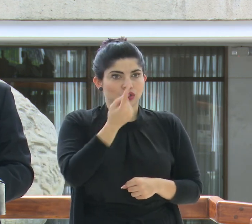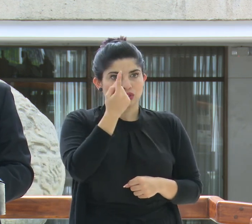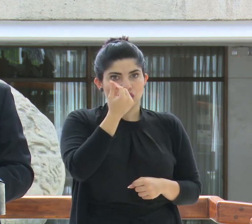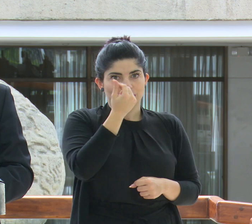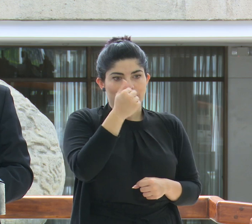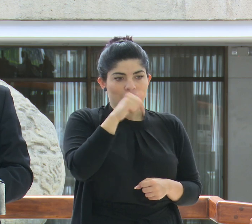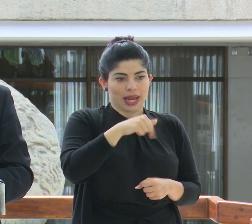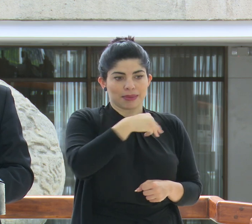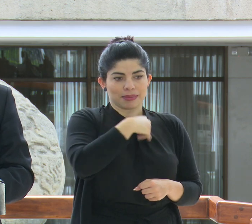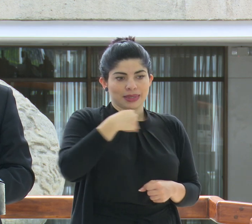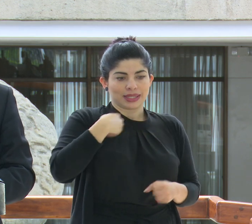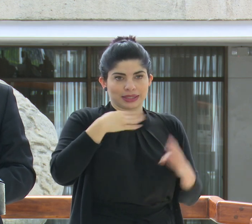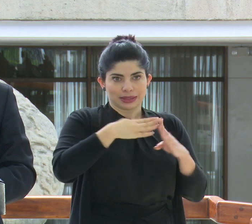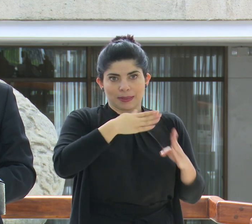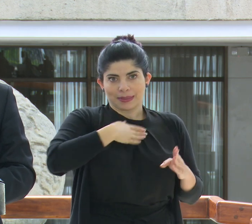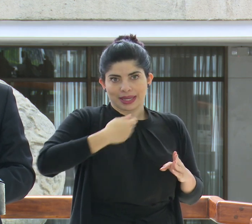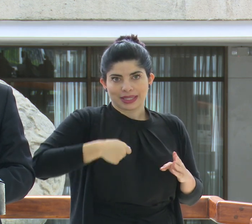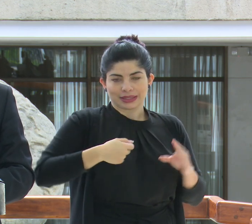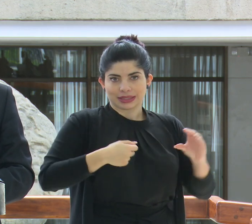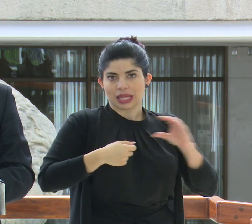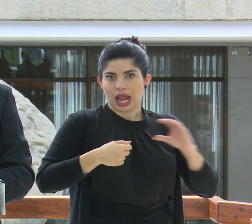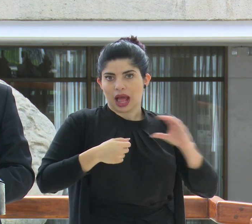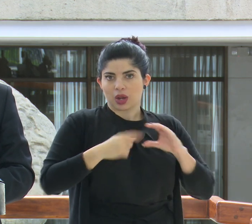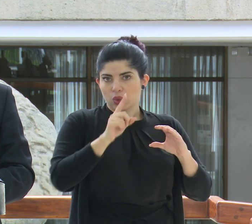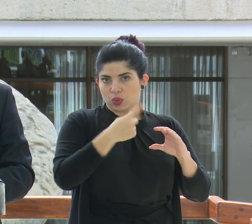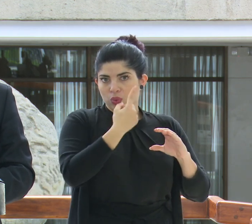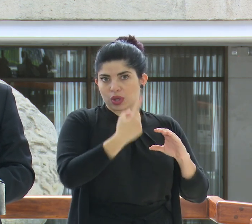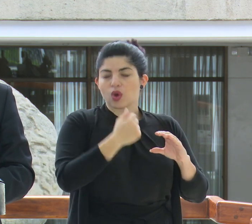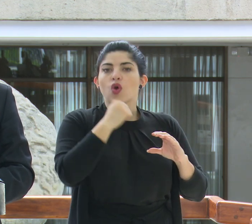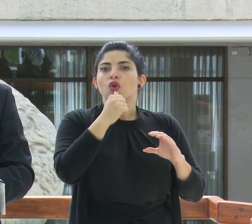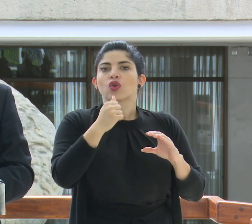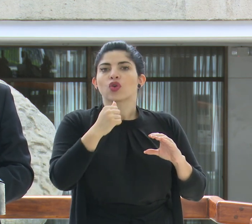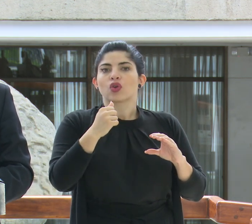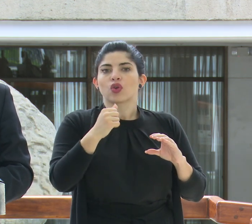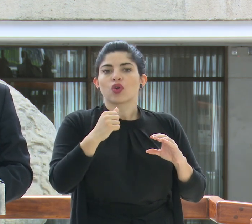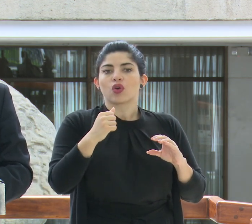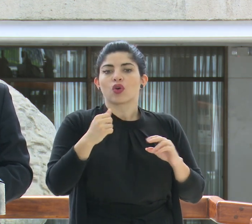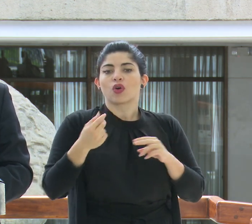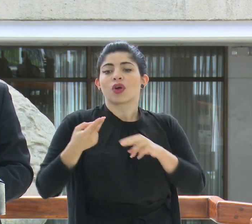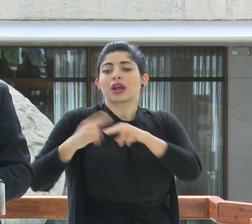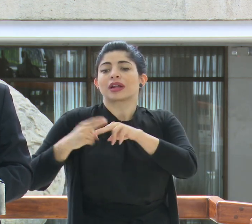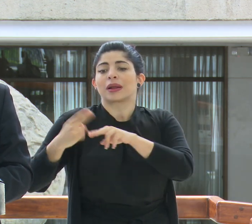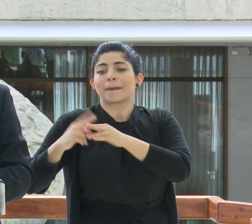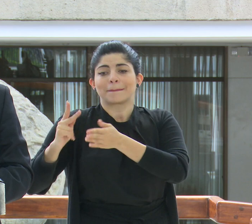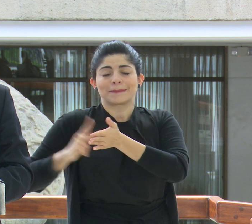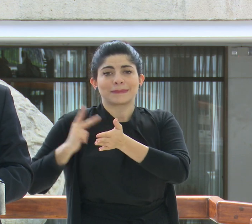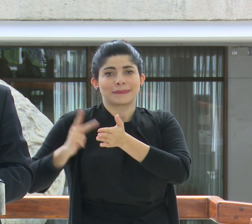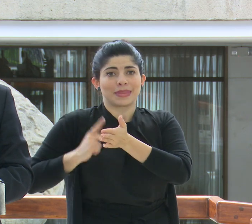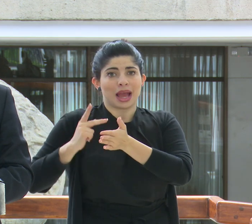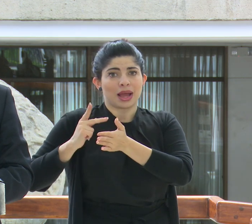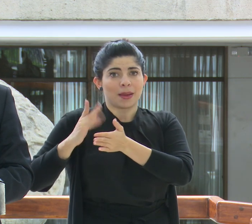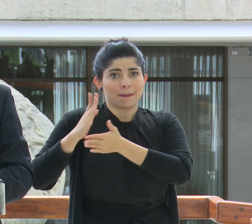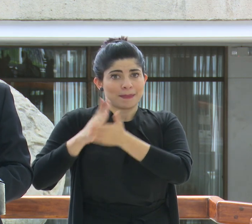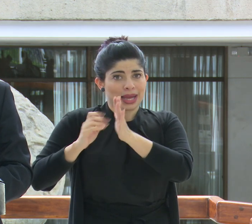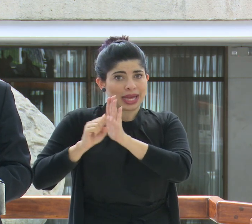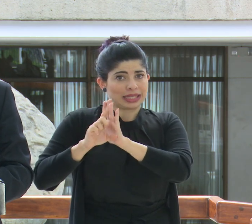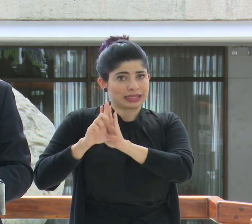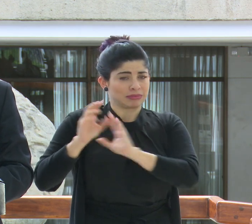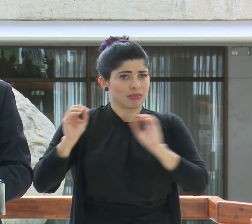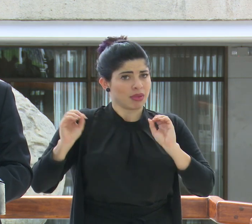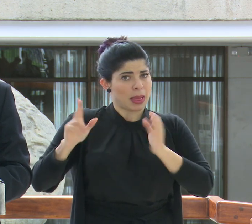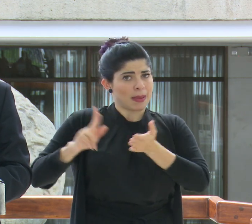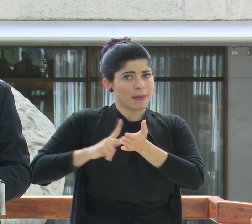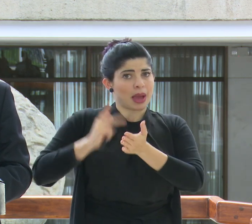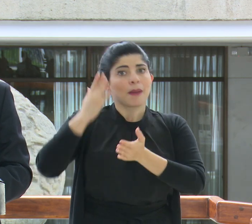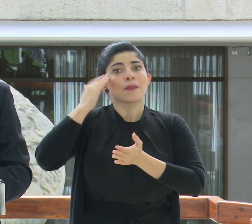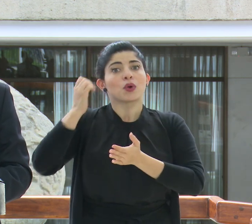solo el salario de ministro de la Presidencia. No voy a recibir ninguna remuneración de parte de la Asamblea Legislativa,